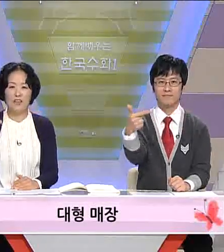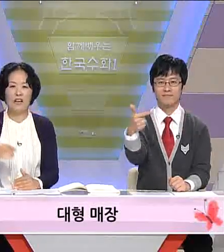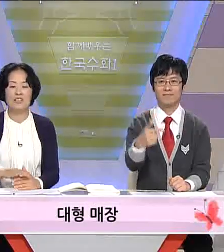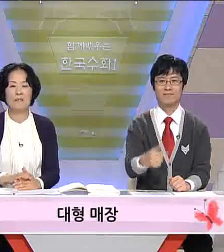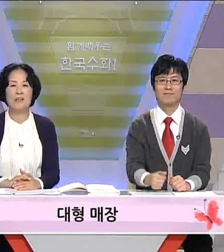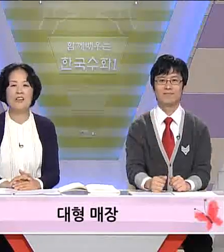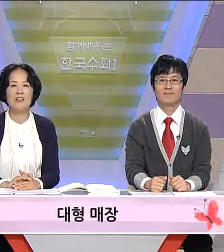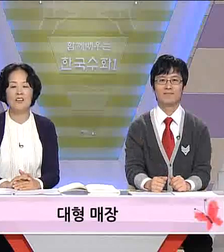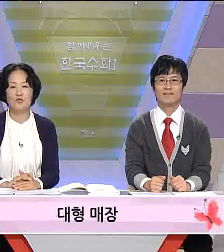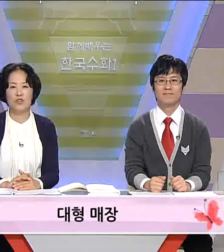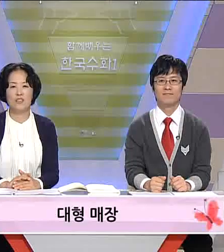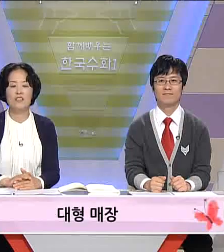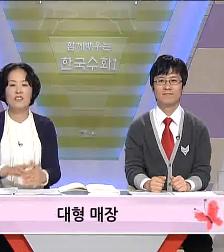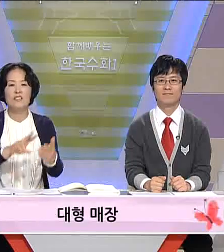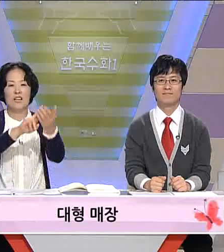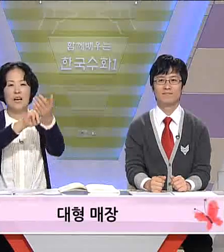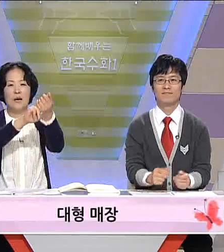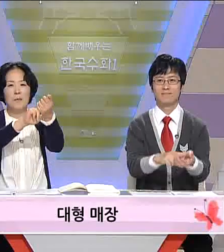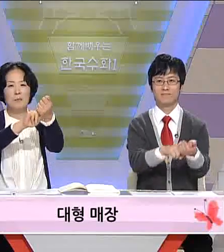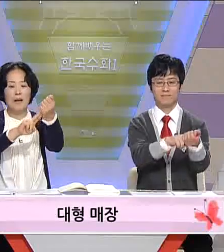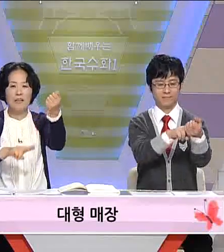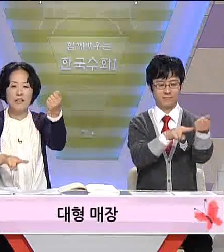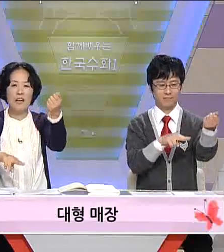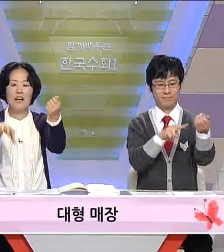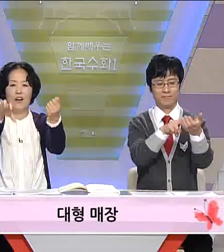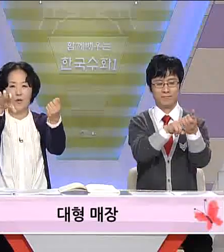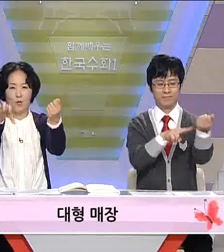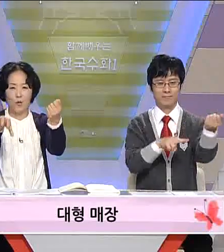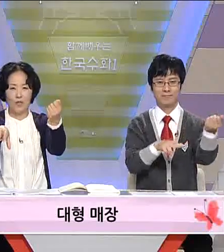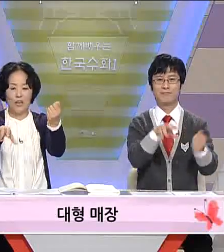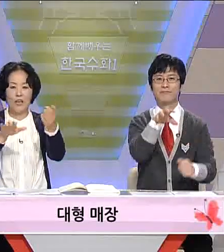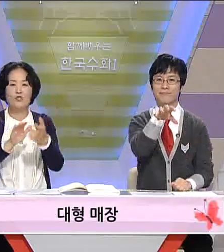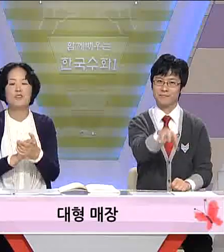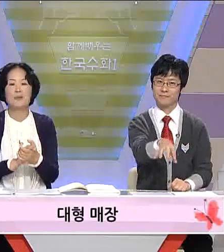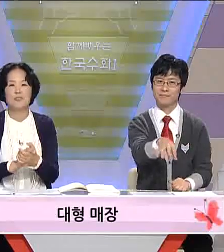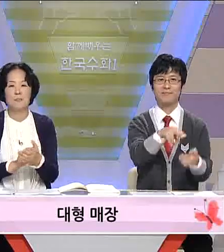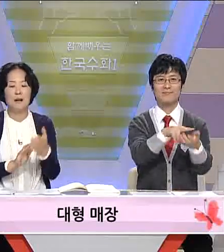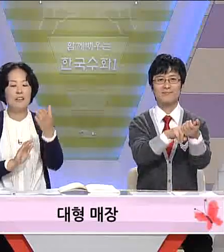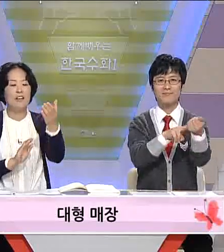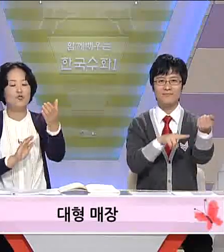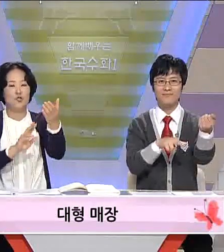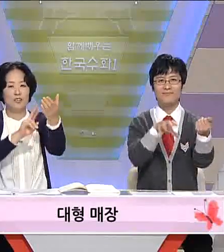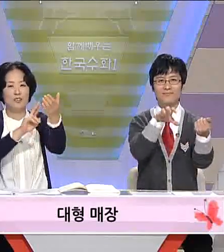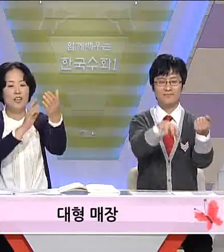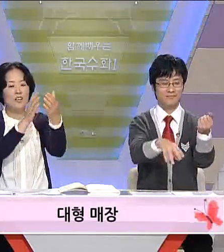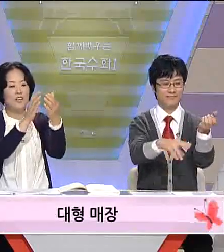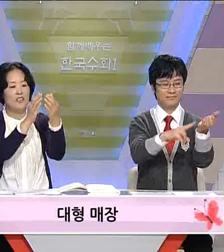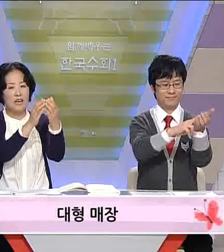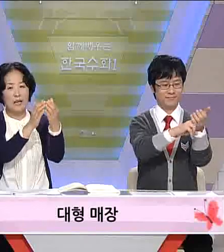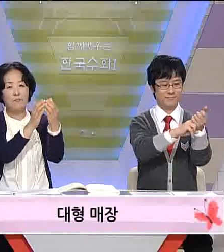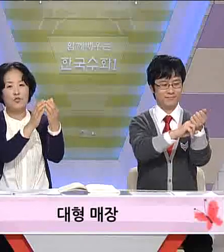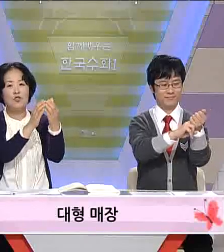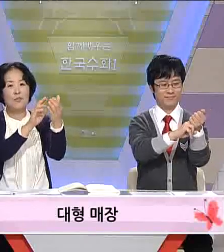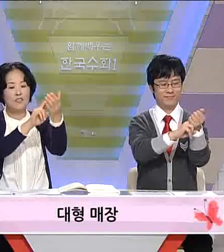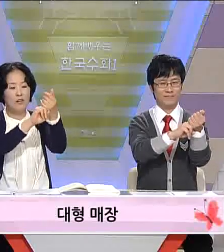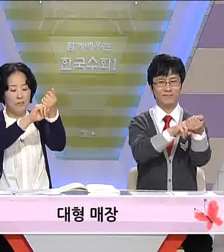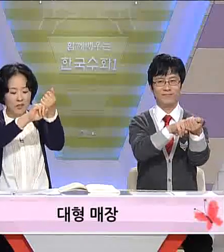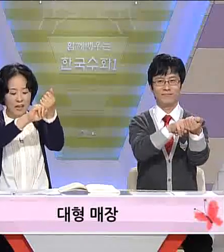수화에다가, 자, 매장이라는 수화는, 자, 팔다, 곧 해주면 됩니다. 자, 팔다라는 수화는 한 묶음에서 몇